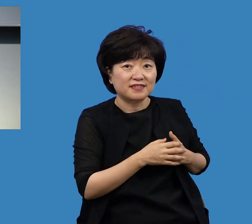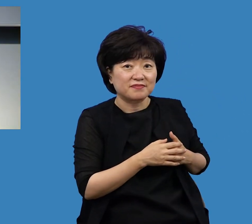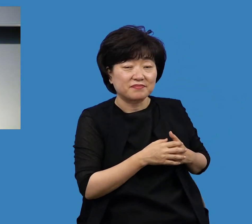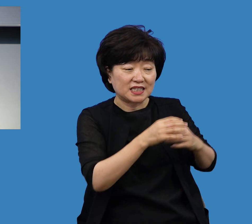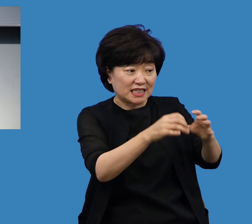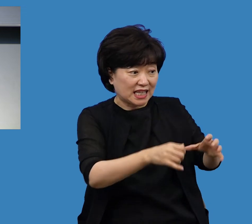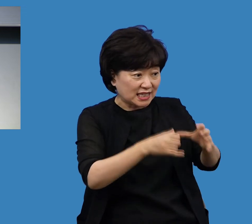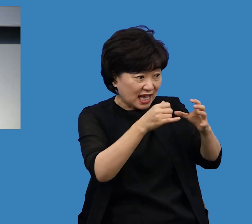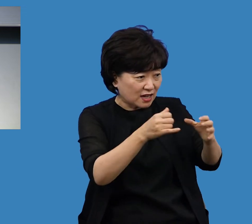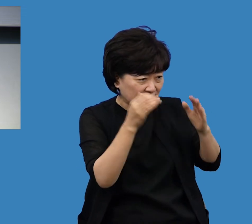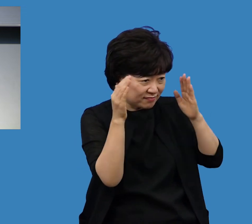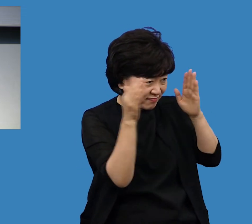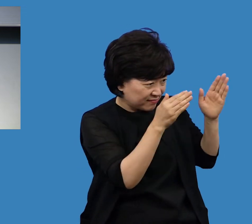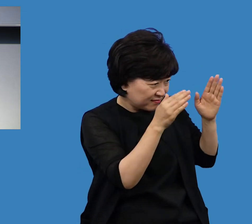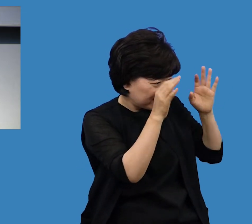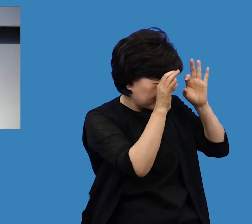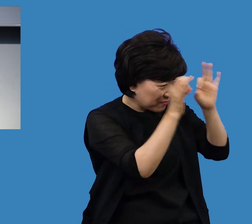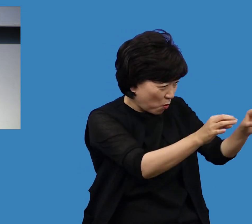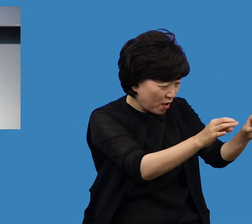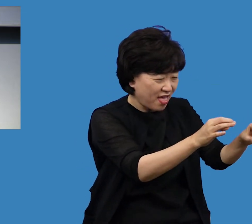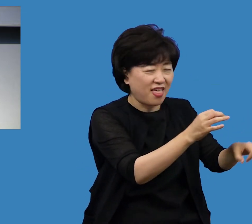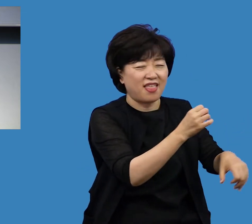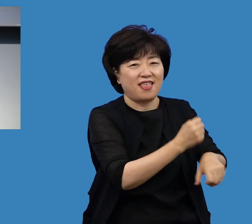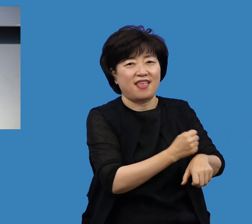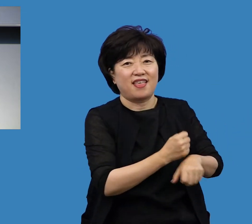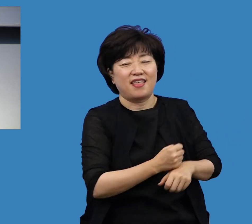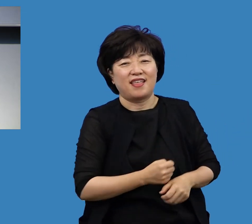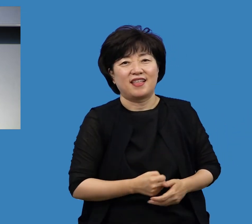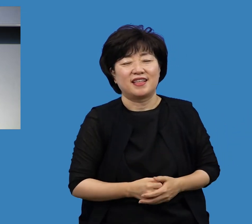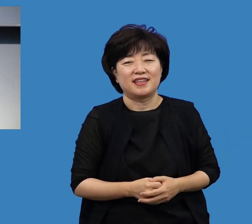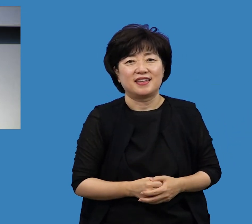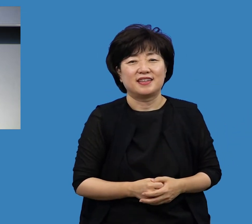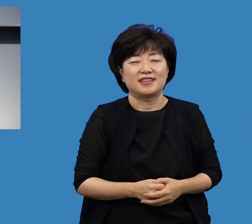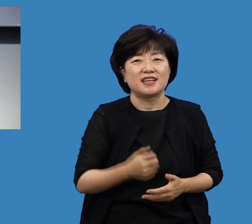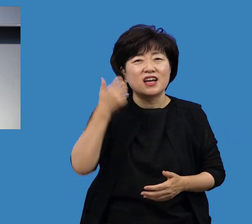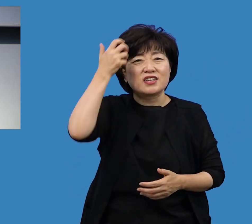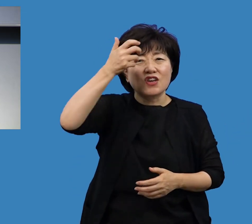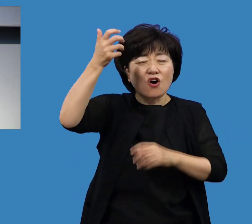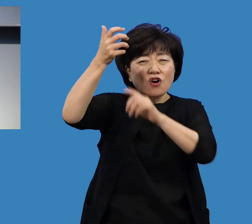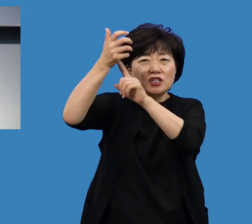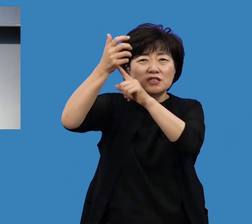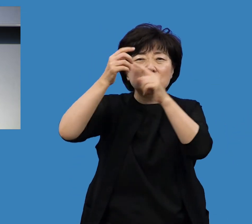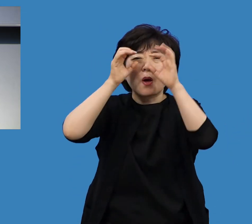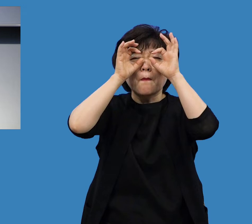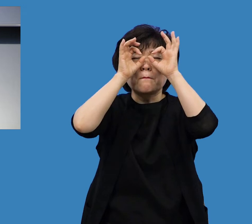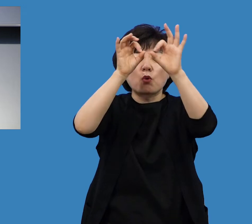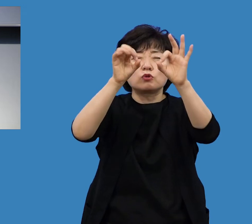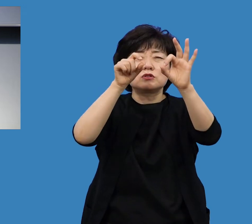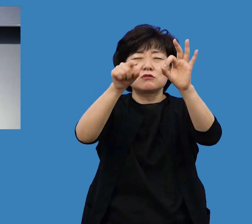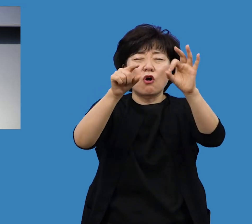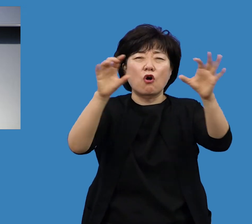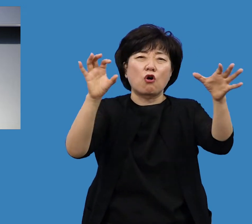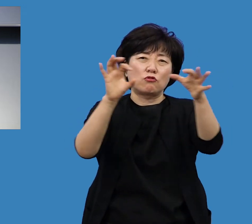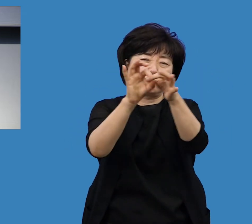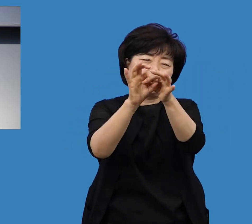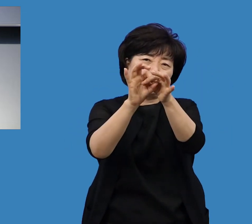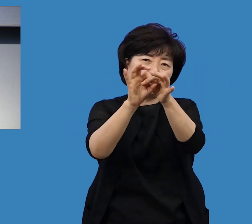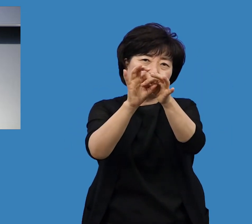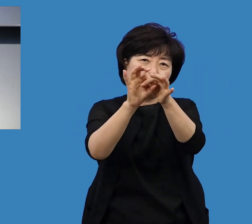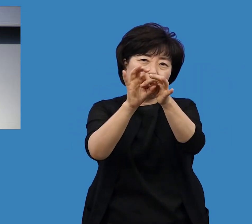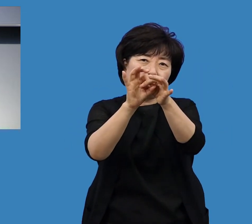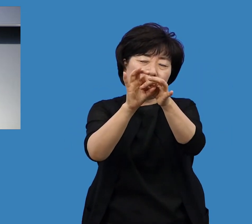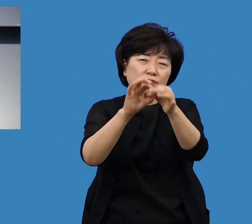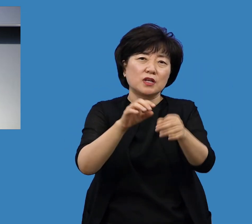세상을 주목하여 보게 되는 거예요. 그래서 영은 여러분 보는 것과 깊게 연결되어 있습니다. 여러분은